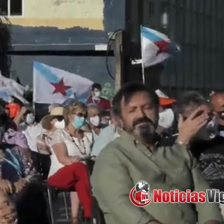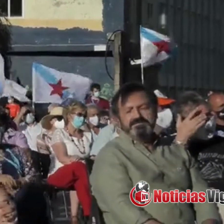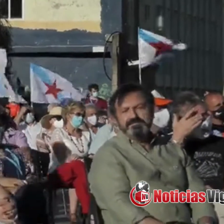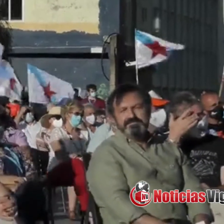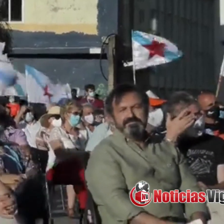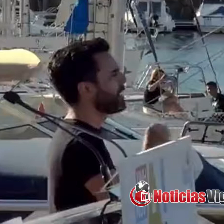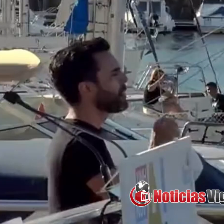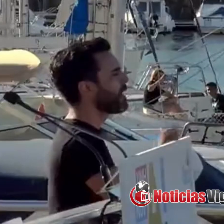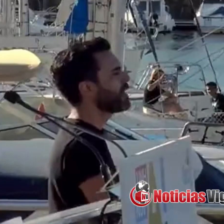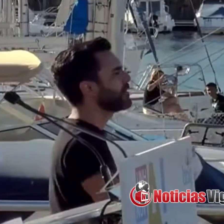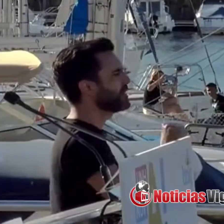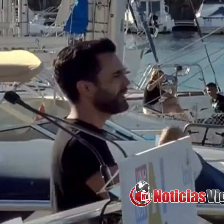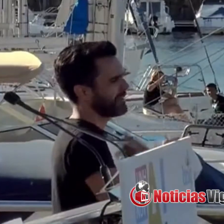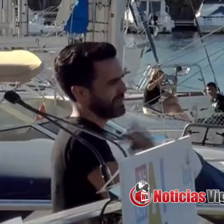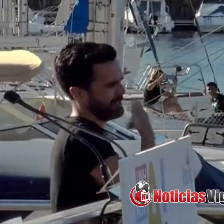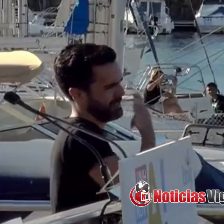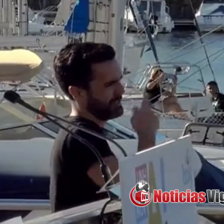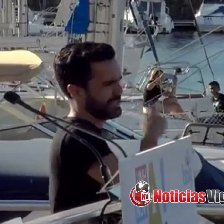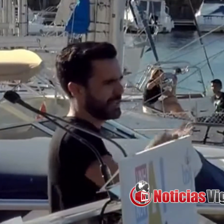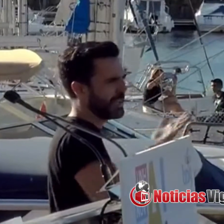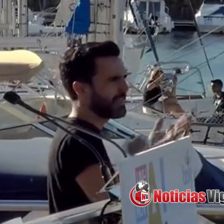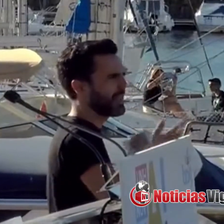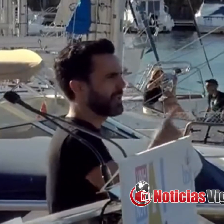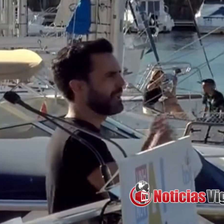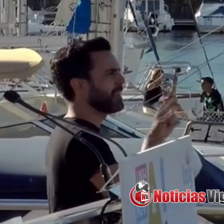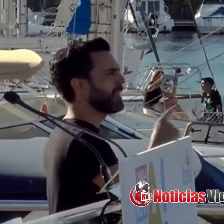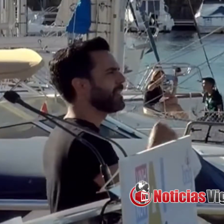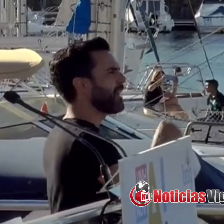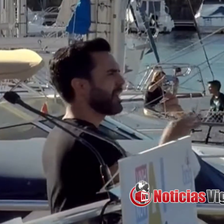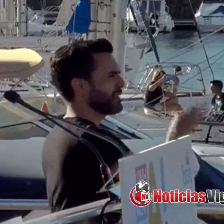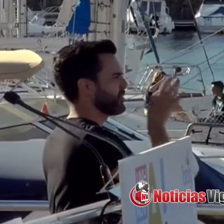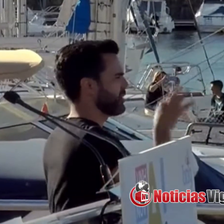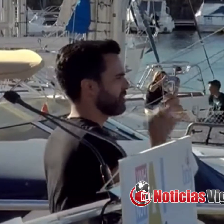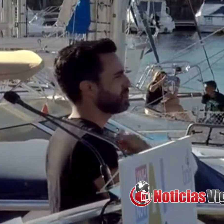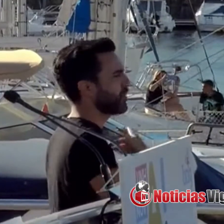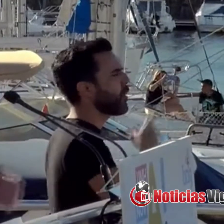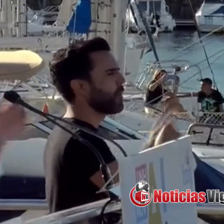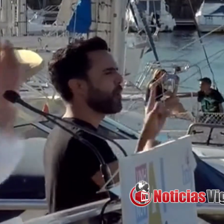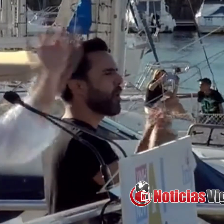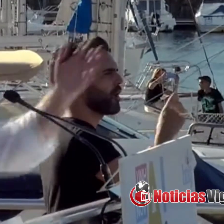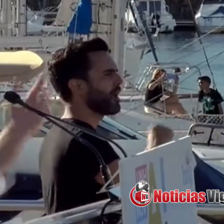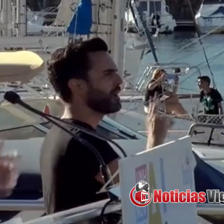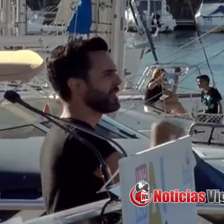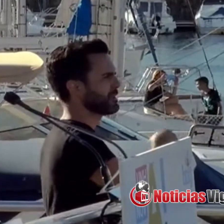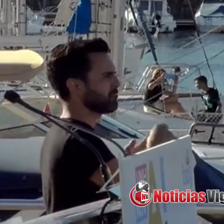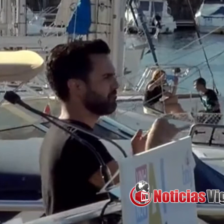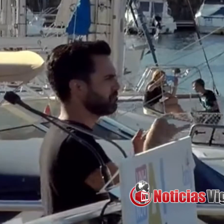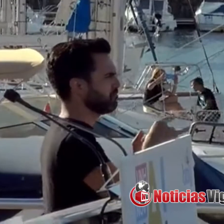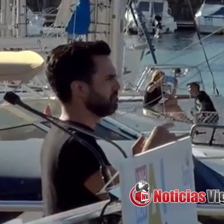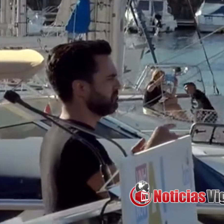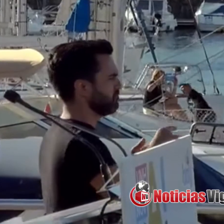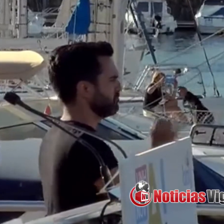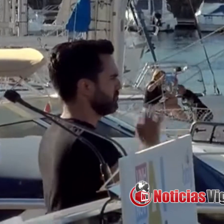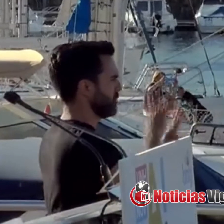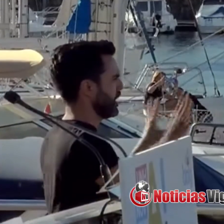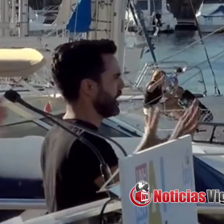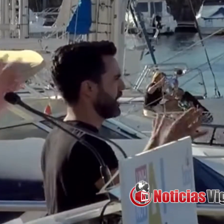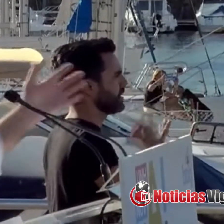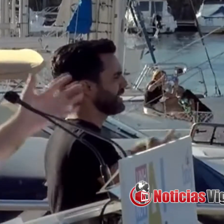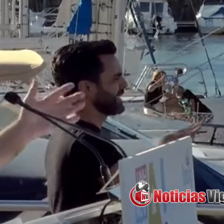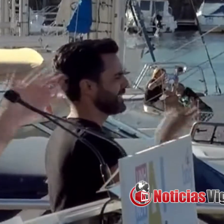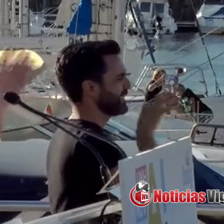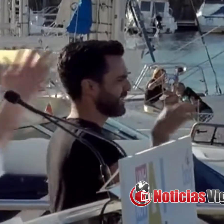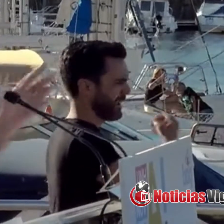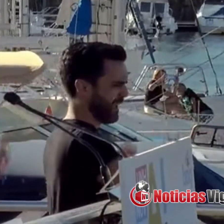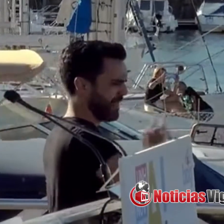os intereses de Galiza, escoller o BNG é o lógico, o Bloque Nacionalista é a referencia, esa escolla que facemos todas e todos nós